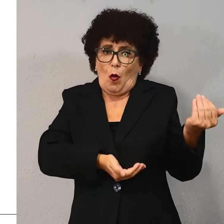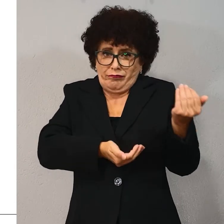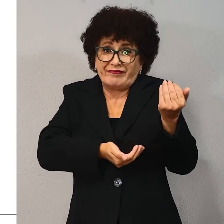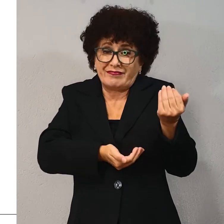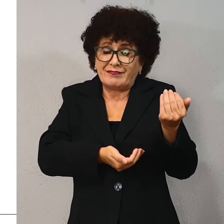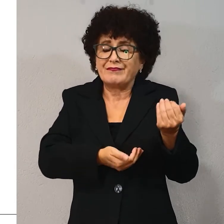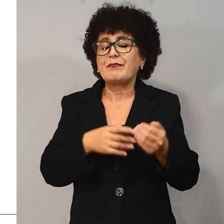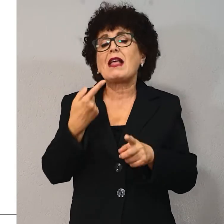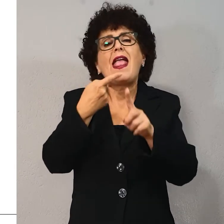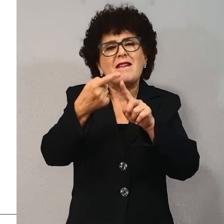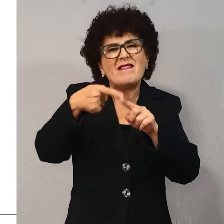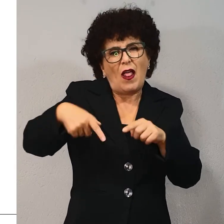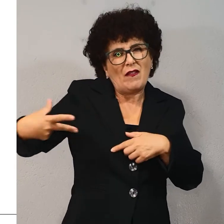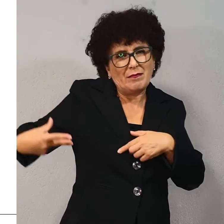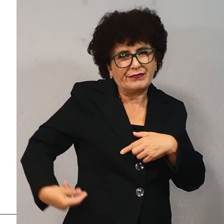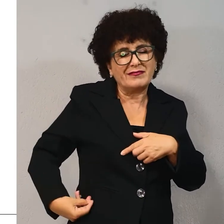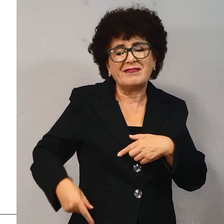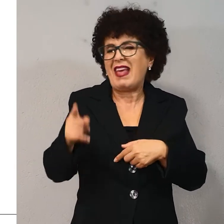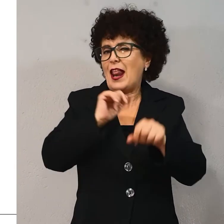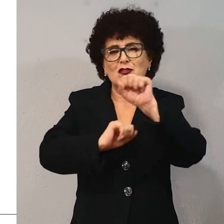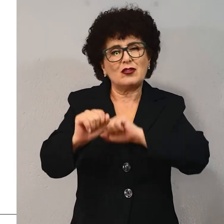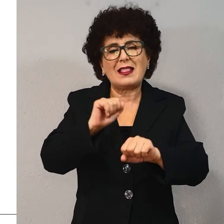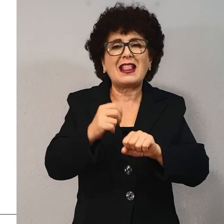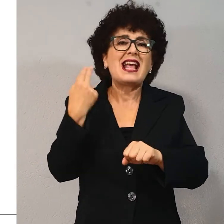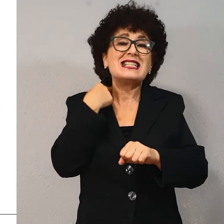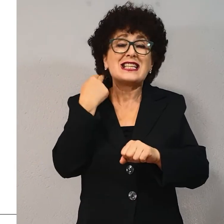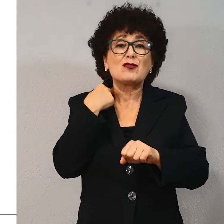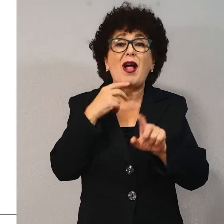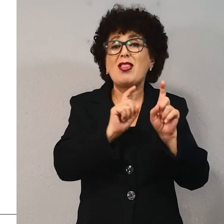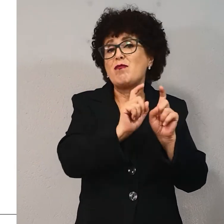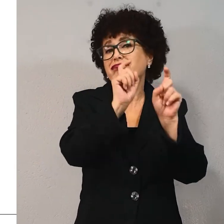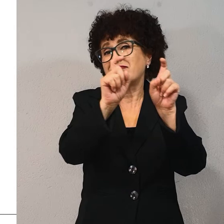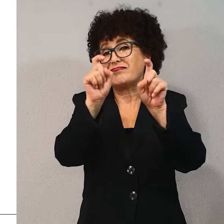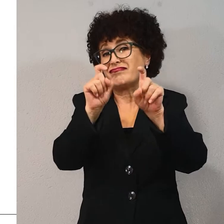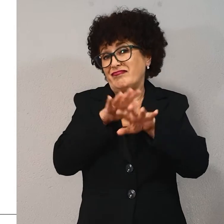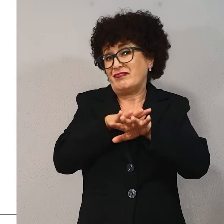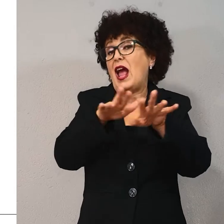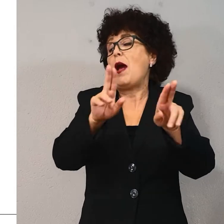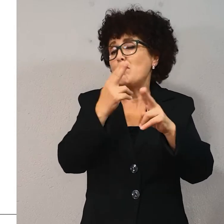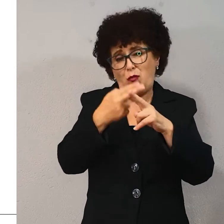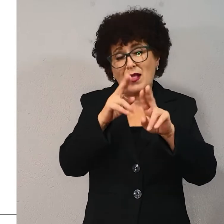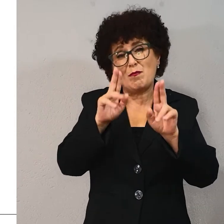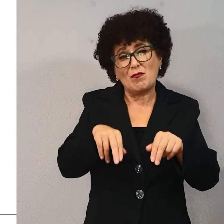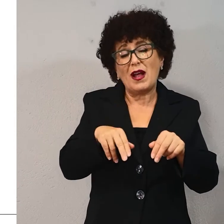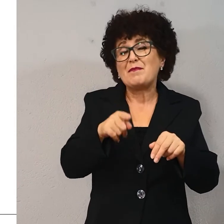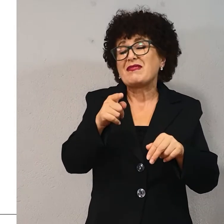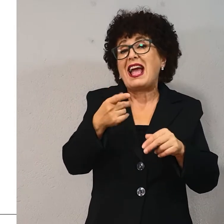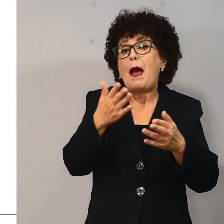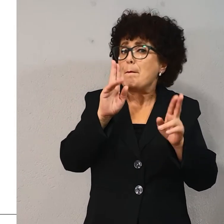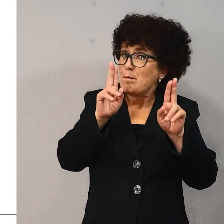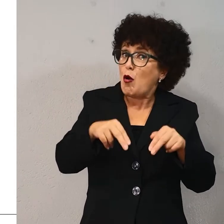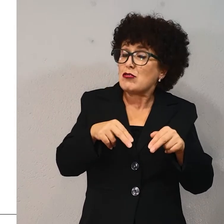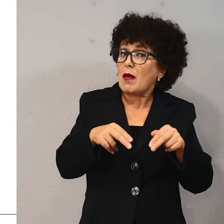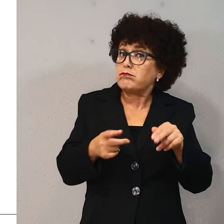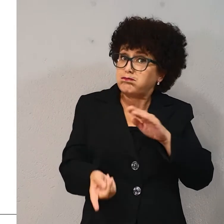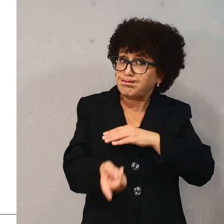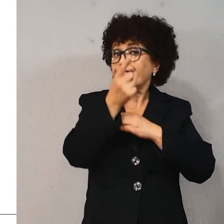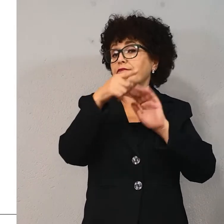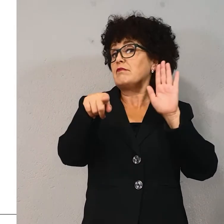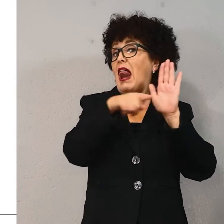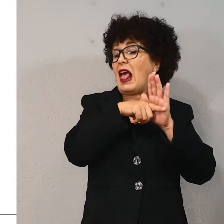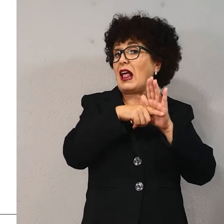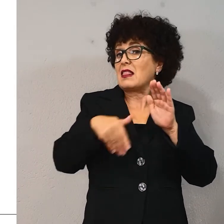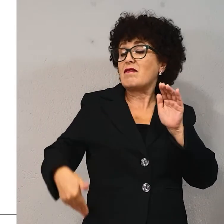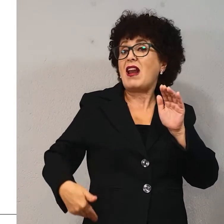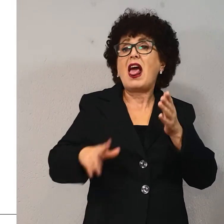Недостатоци. Не штитат од сексуално преносливи инфекции. Може да имаат несакани ефекти, како